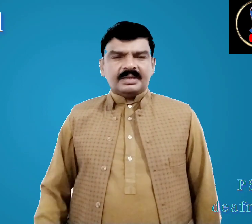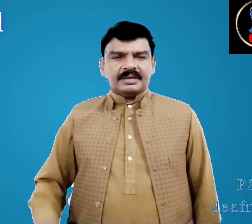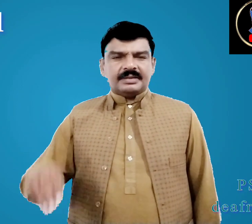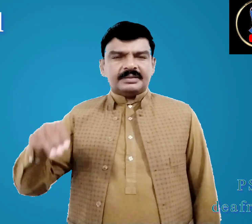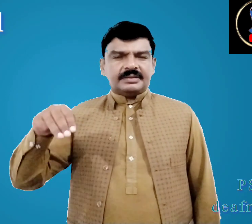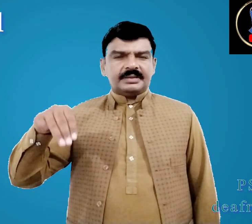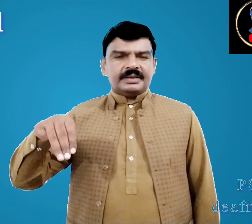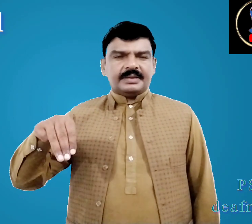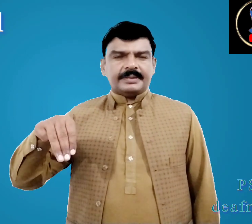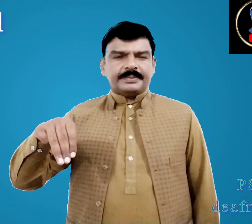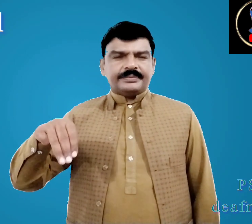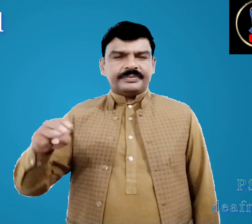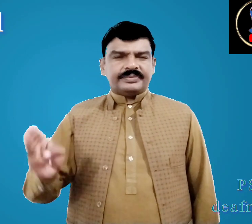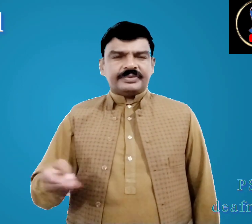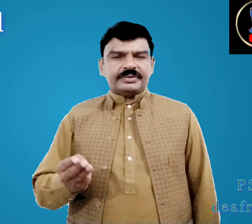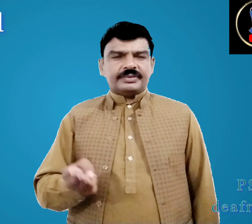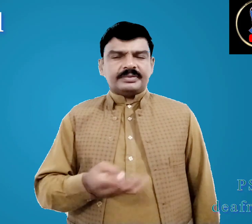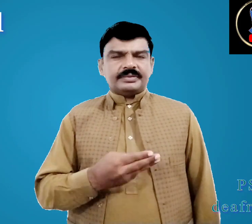material, m, और